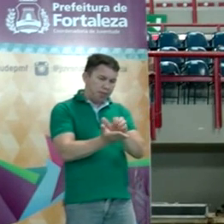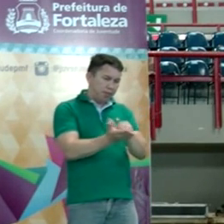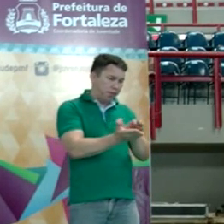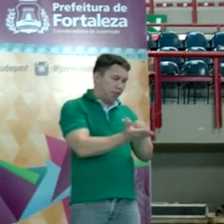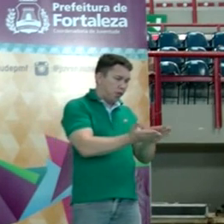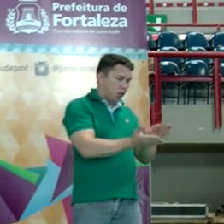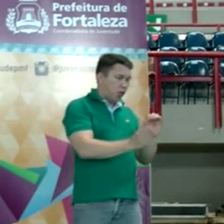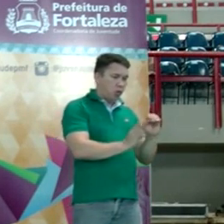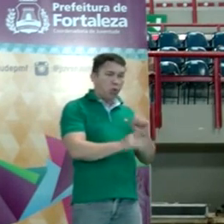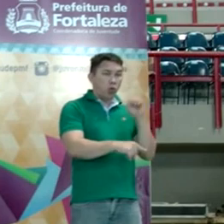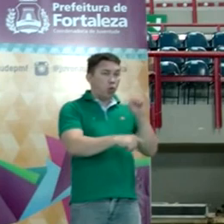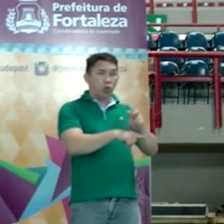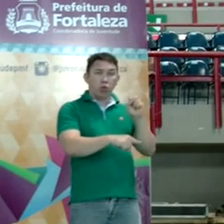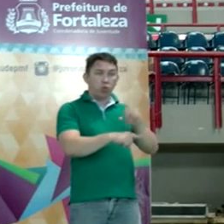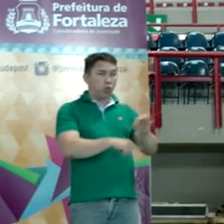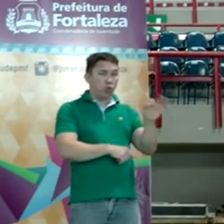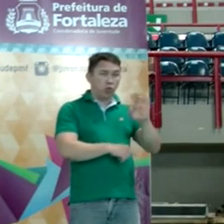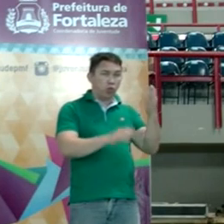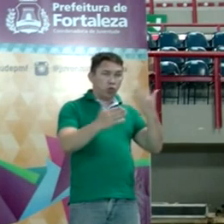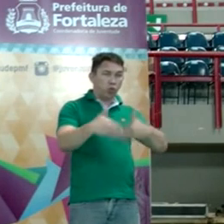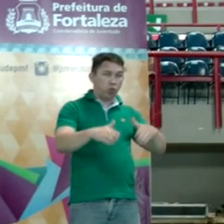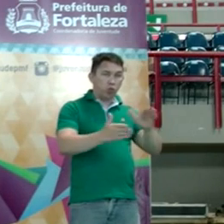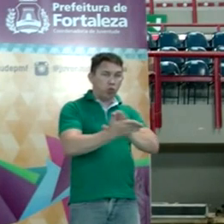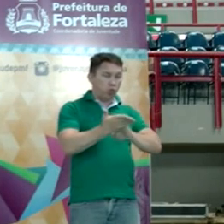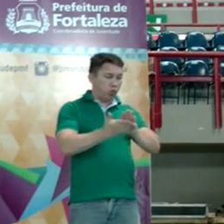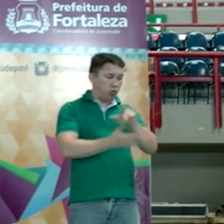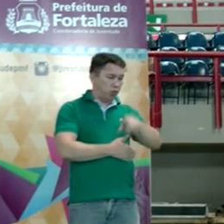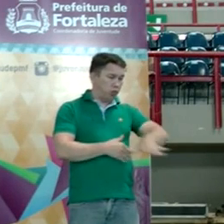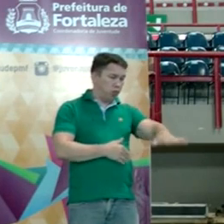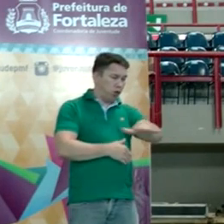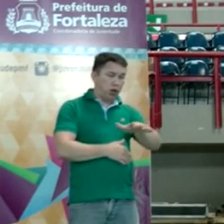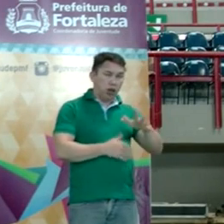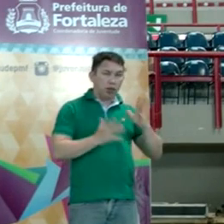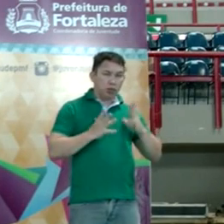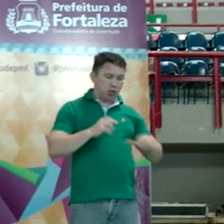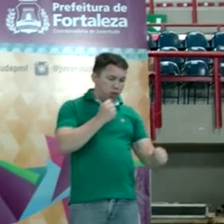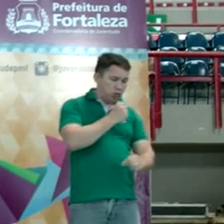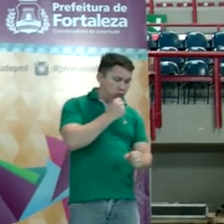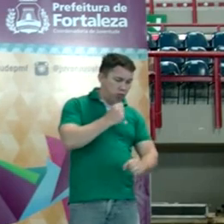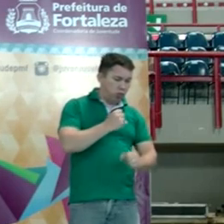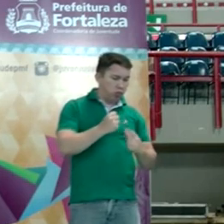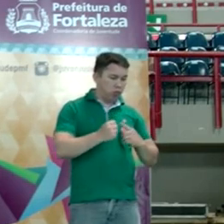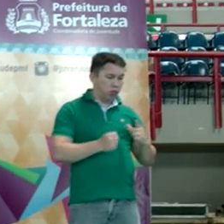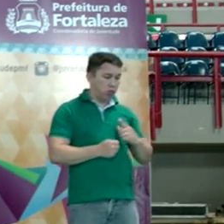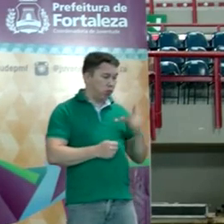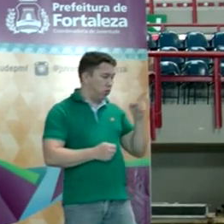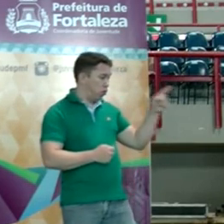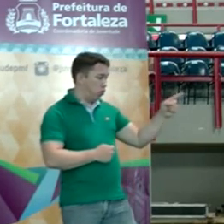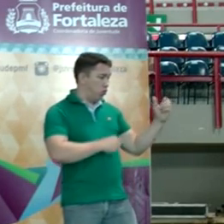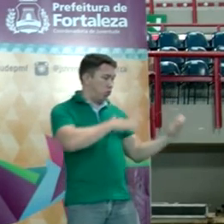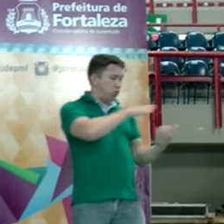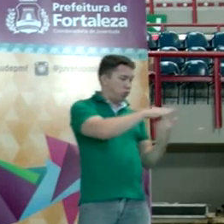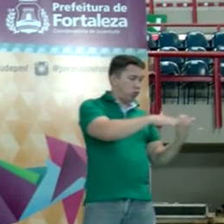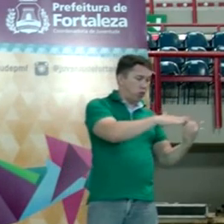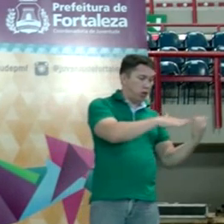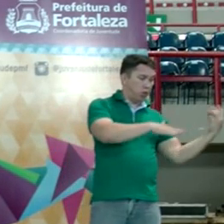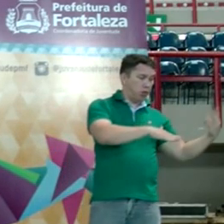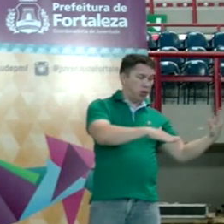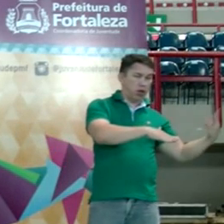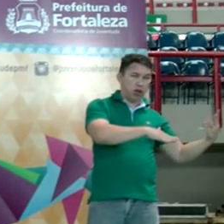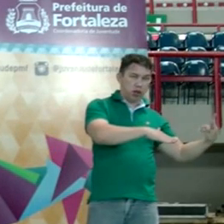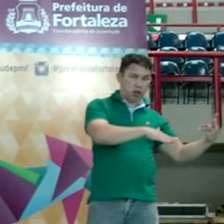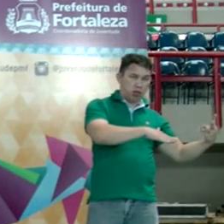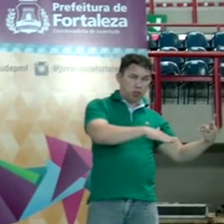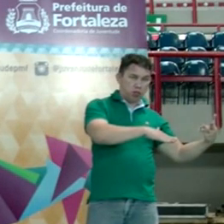ou simplesmente não contratam mais nos concursos o pessoal da limpeza e contratam uma firma